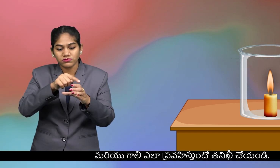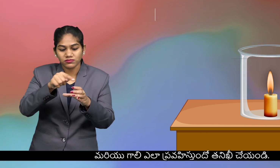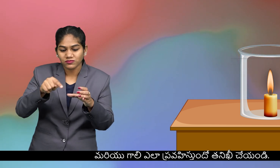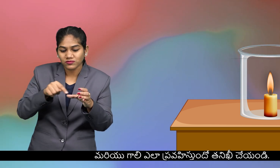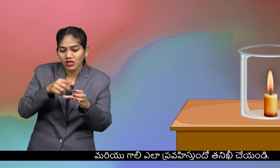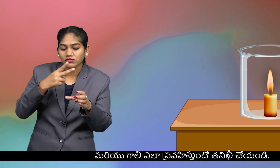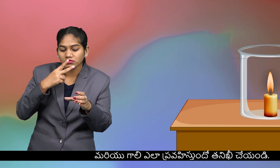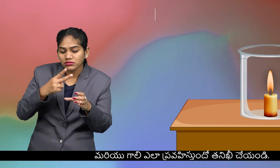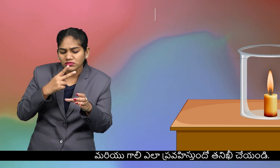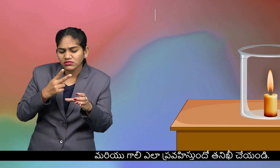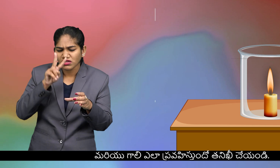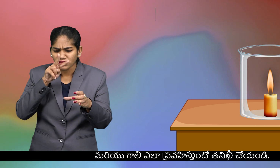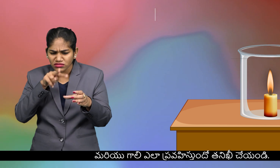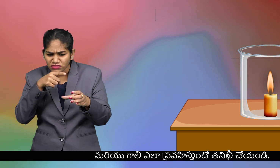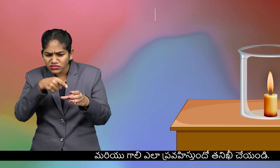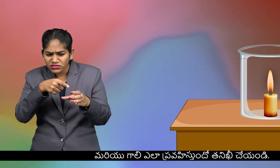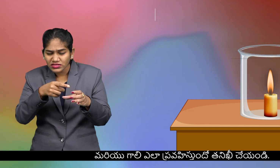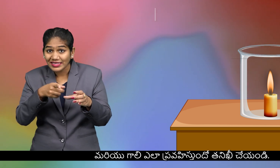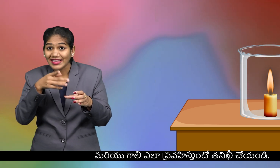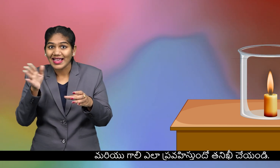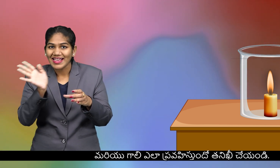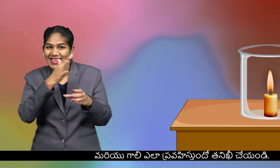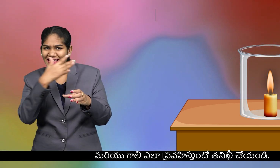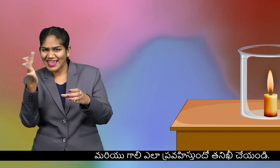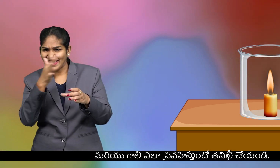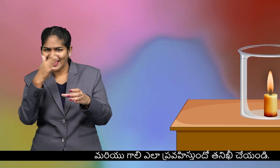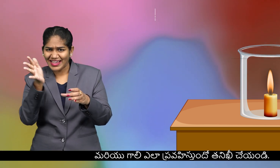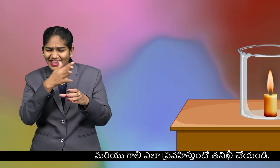మరియు గాలి ఎలా ప్రవహిస్తుందో తనిఖీ చేయండి.